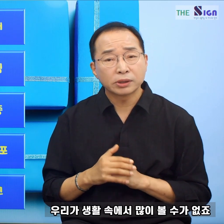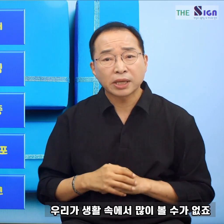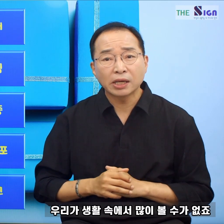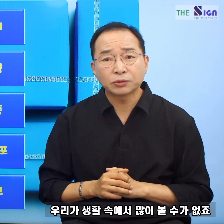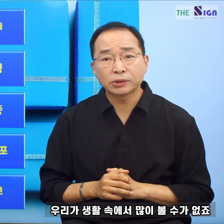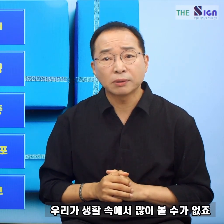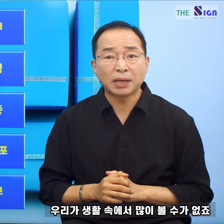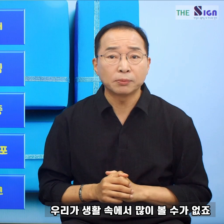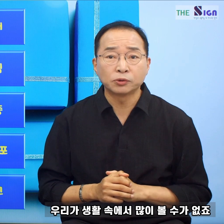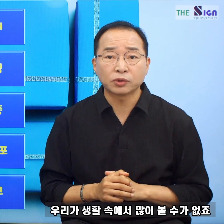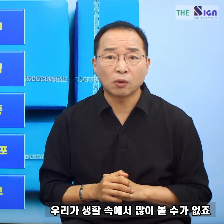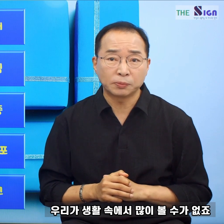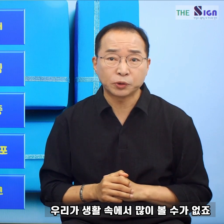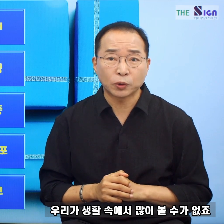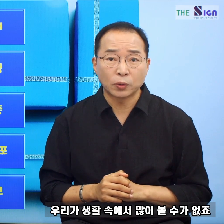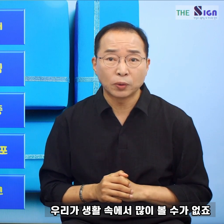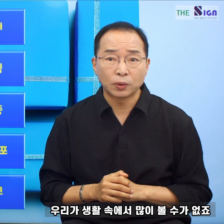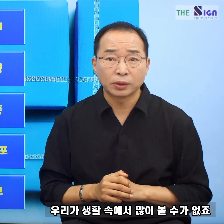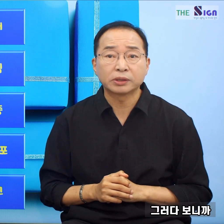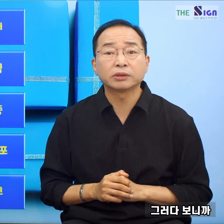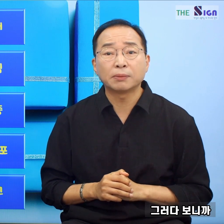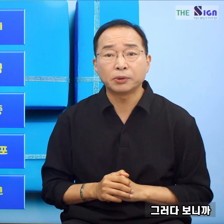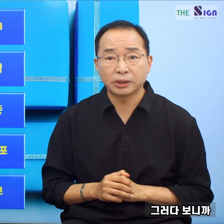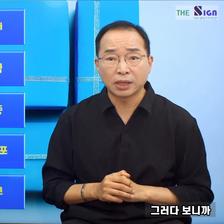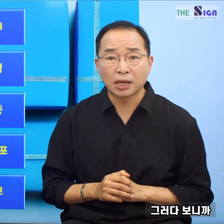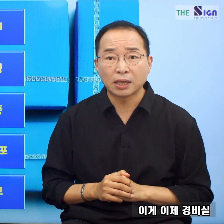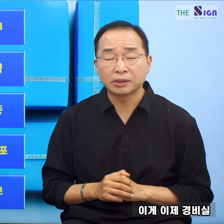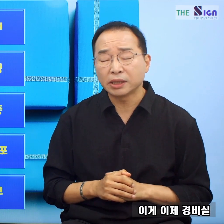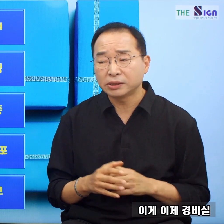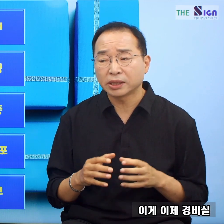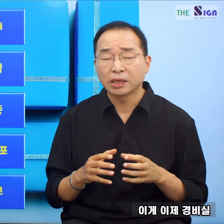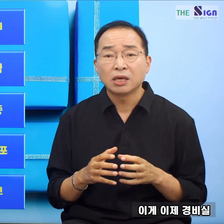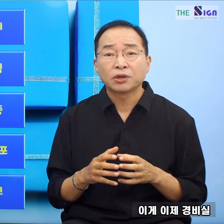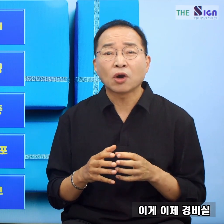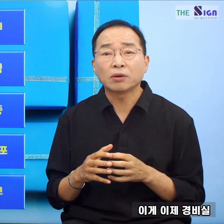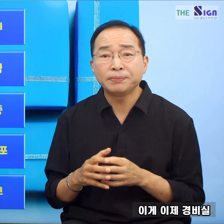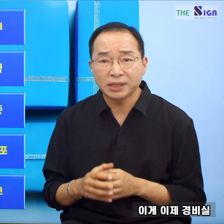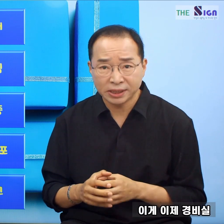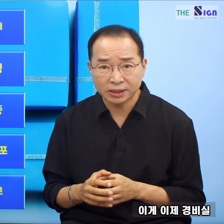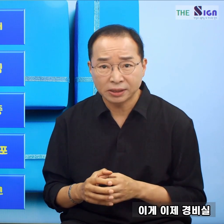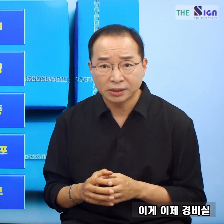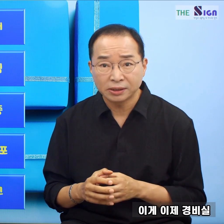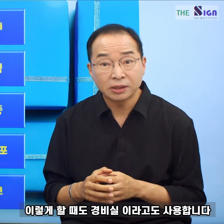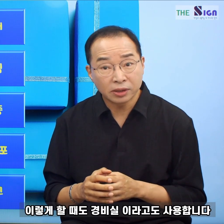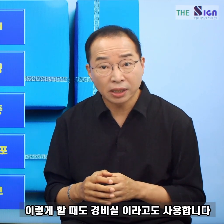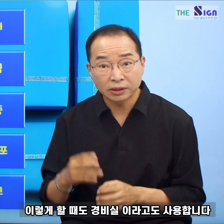생활 속에서는 많이 볼 수가 없죠. 그러다 보니까 이게 이제 경비실 이렇게 할 때도